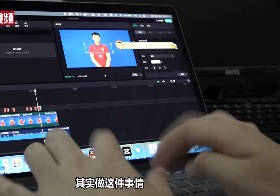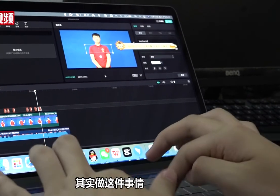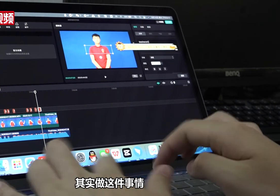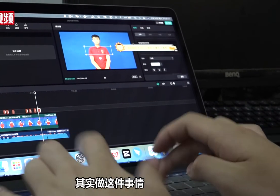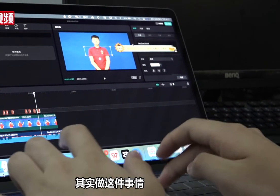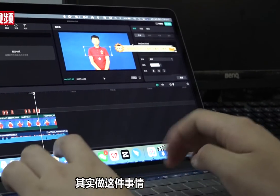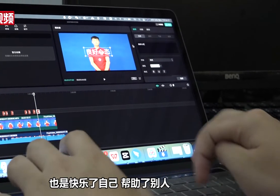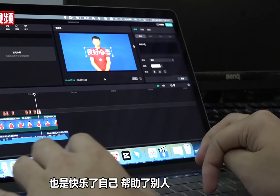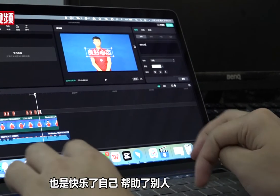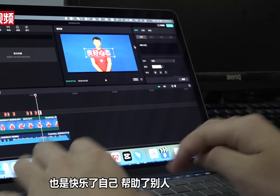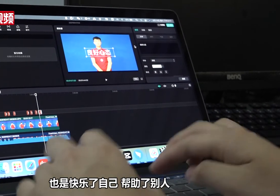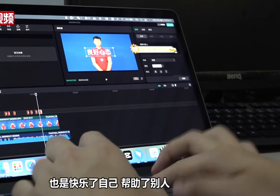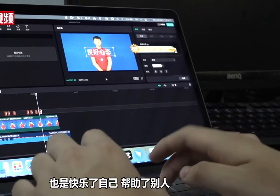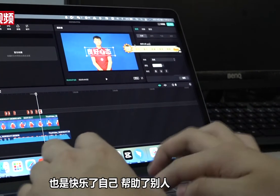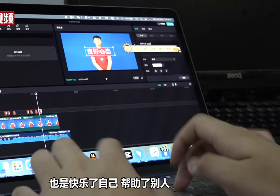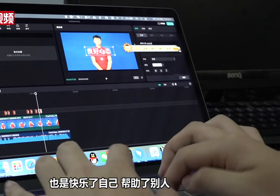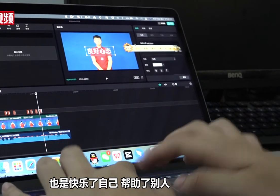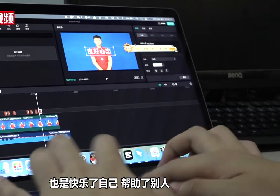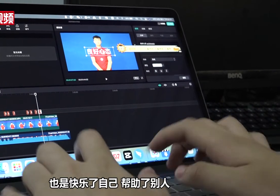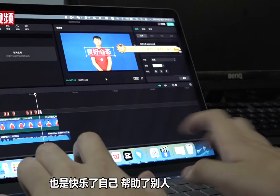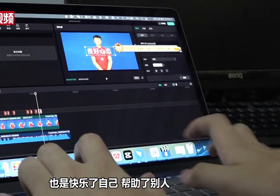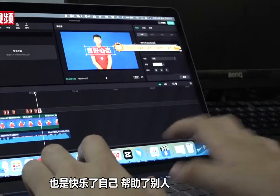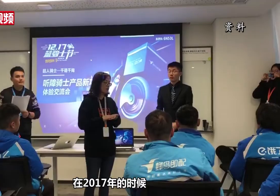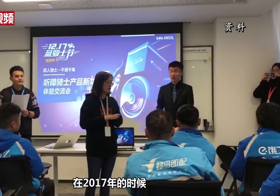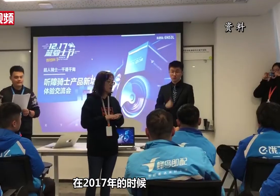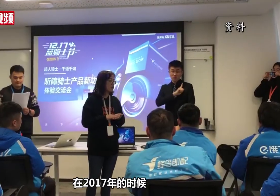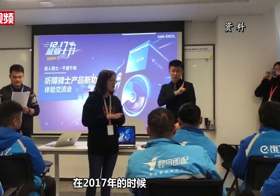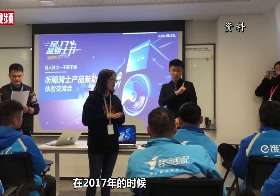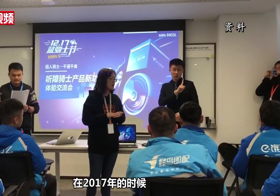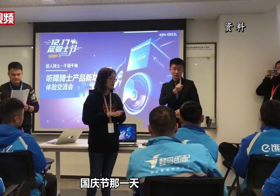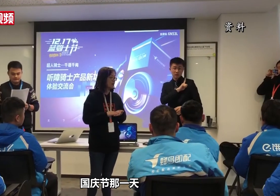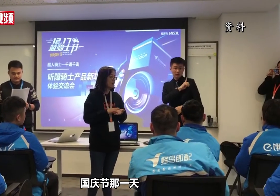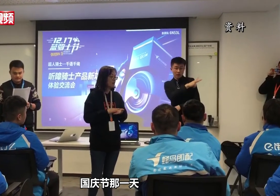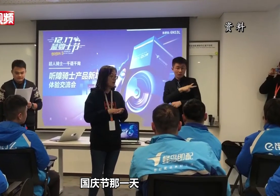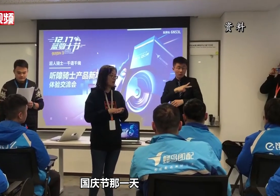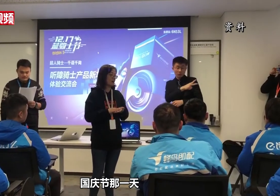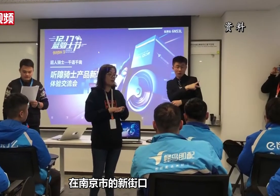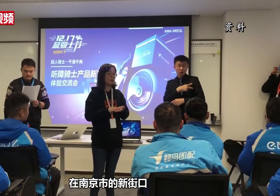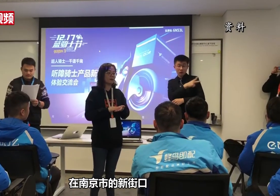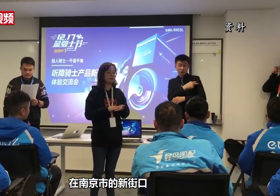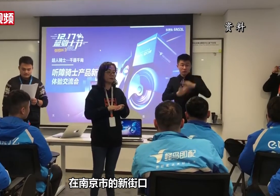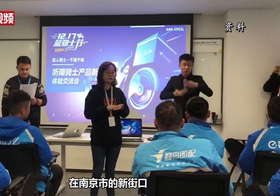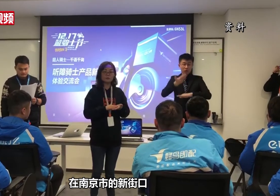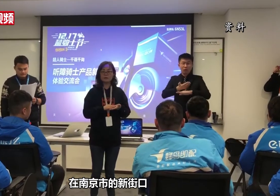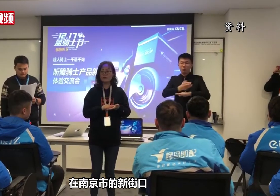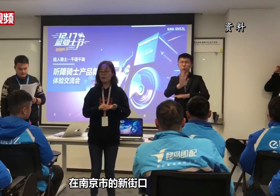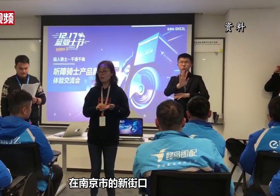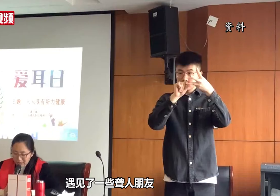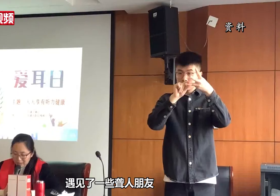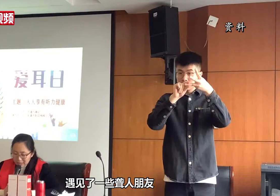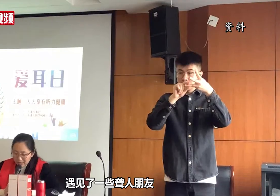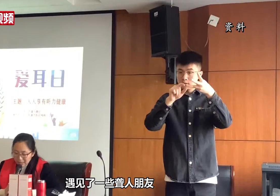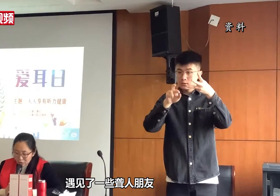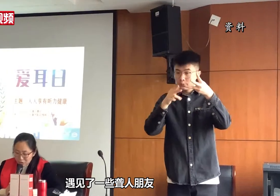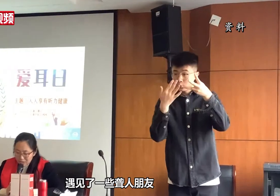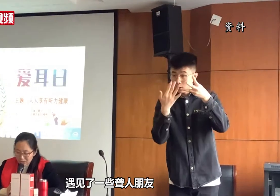其实做这件事情也是快乐了自己，帮助了别人。在2017年的时候，国庆节那天，在南京市的新街口遇